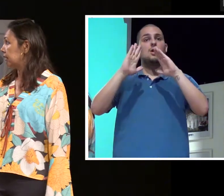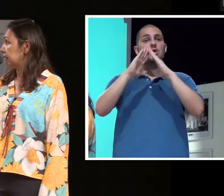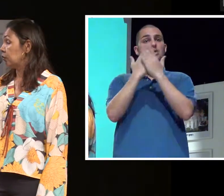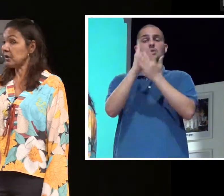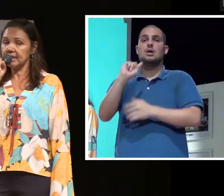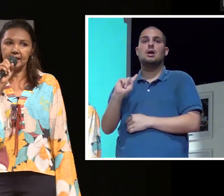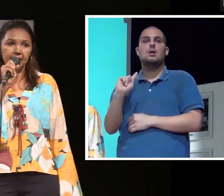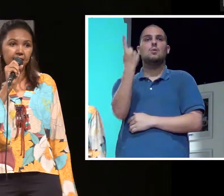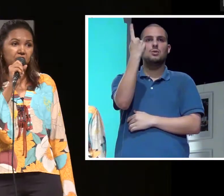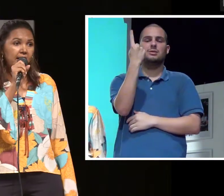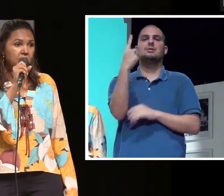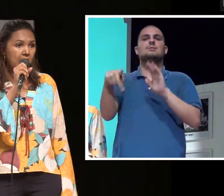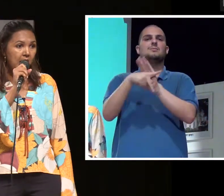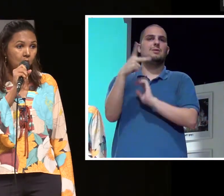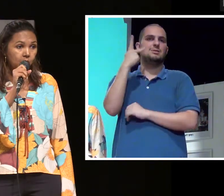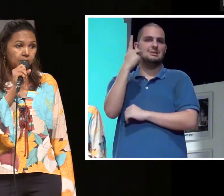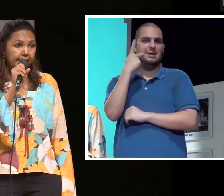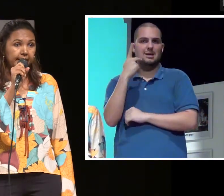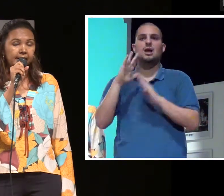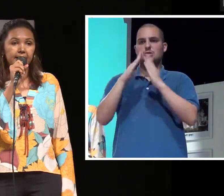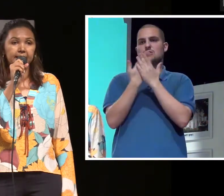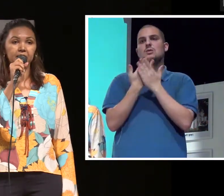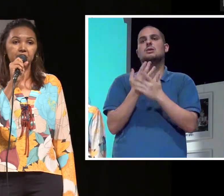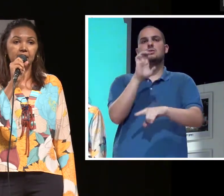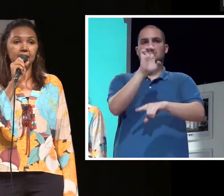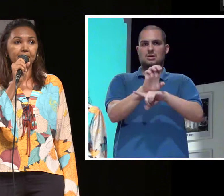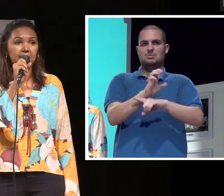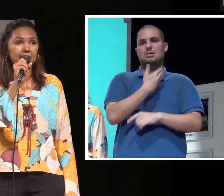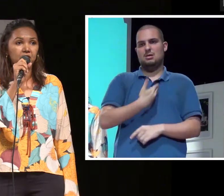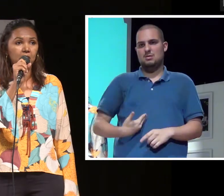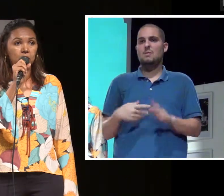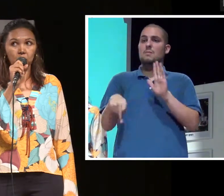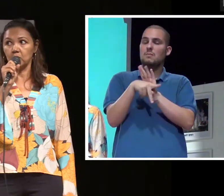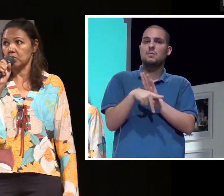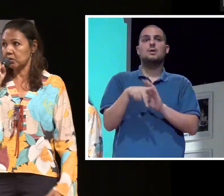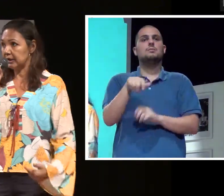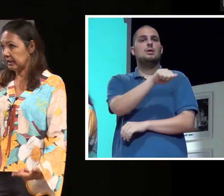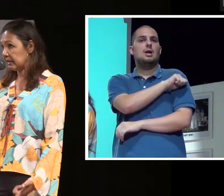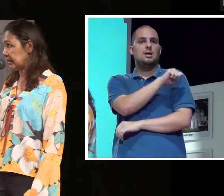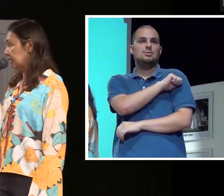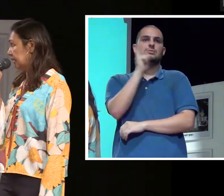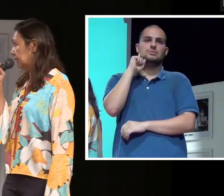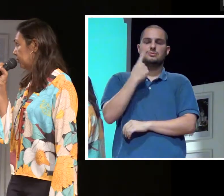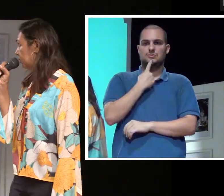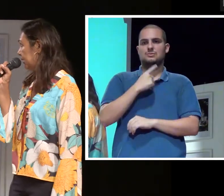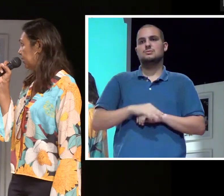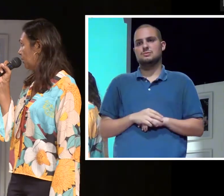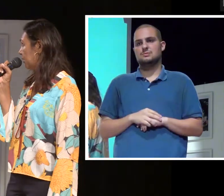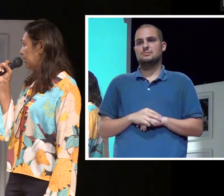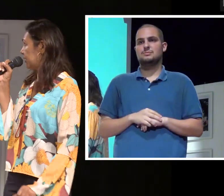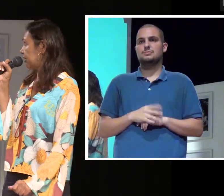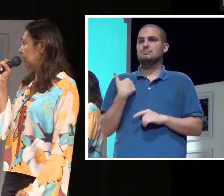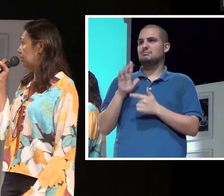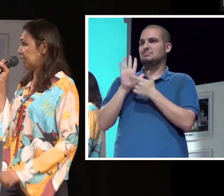escola do Ceará, estadual, né, destinada à aprendizagem de alunos com surdez. Então, eu trouxe aí